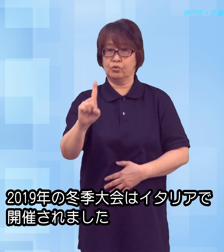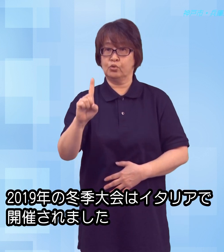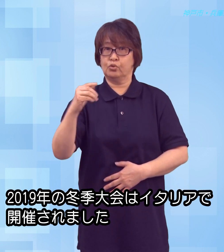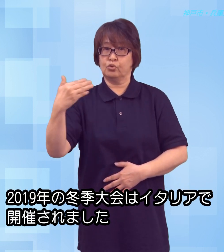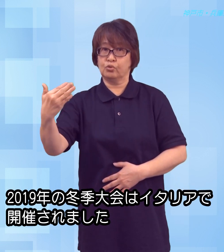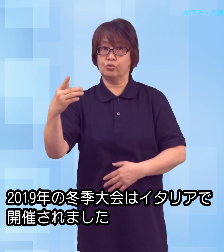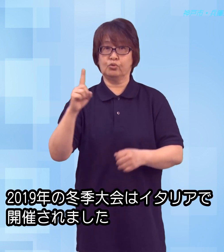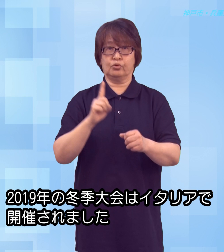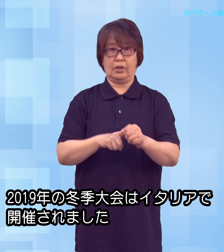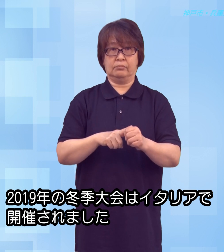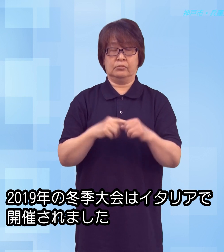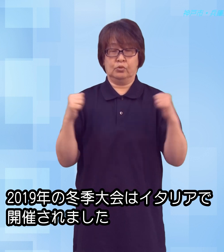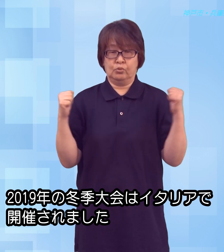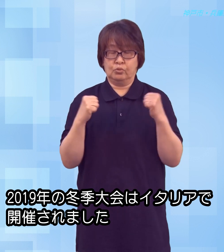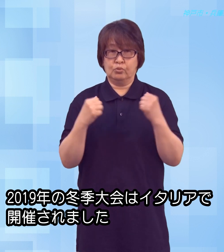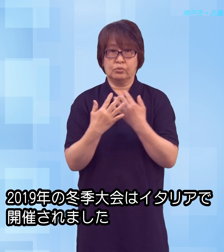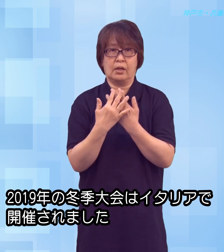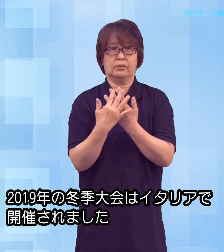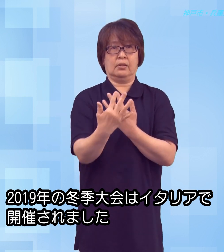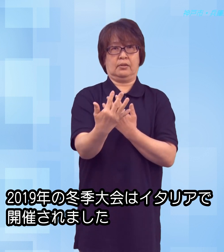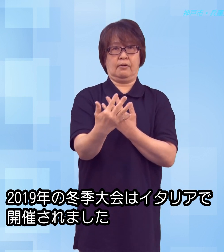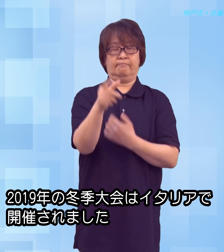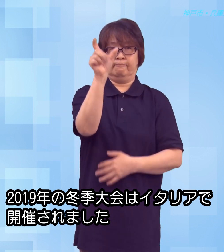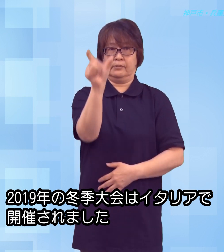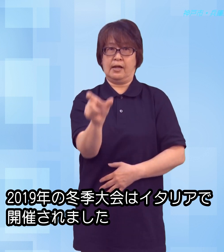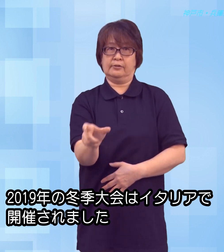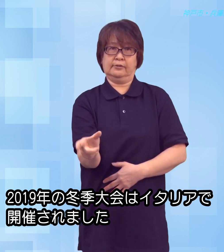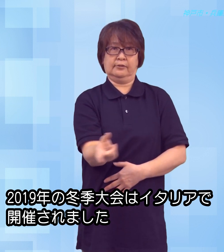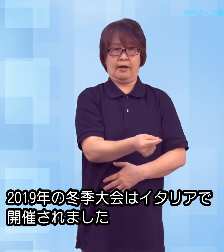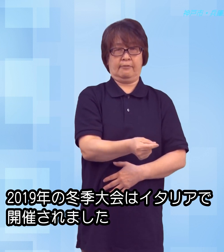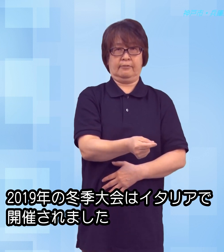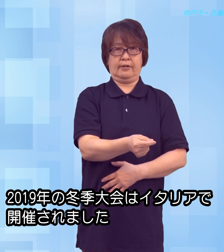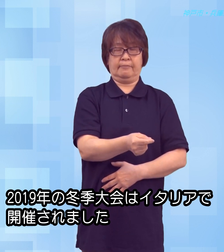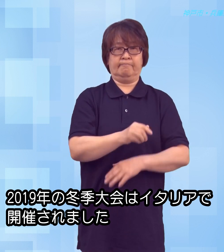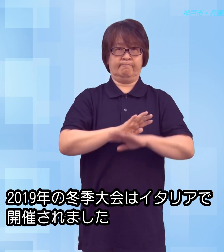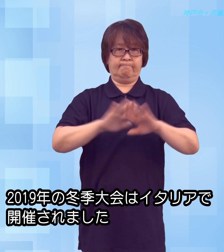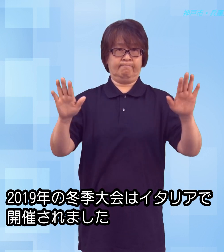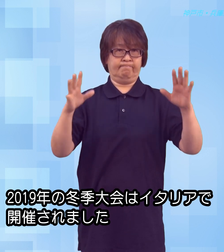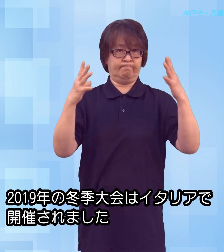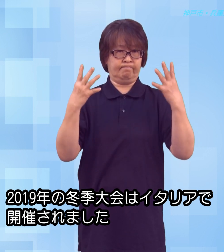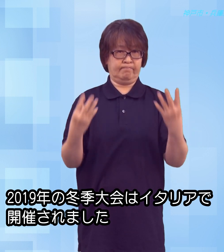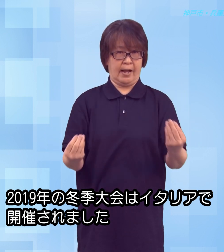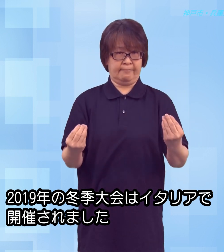2019年の冬季大会はイタリアで開催されました